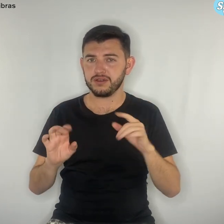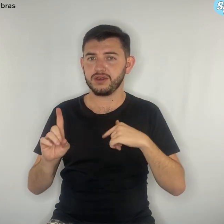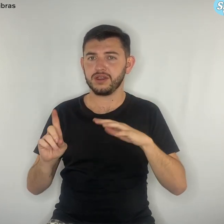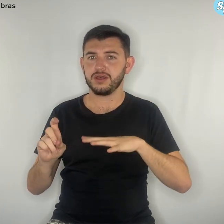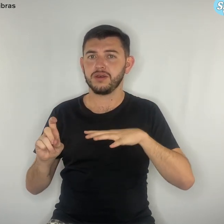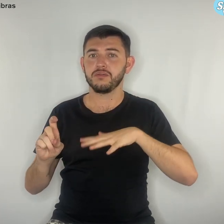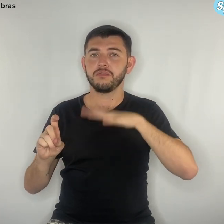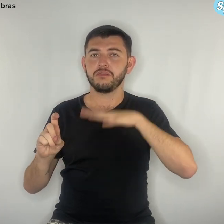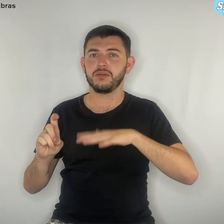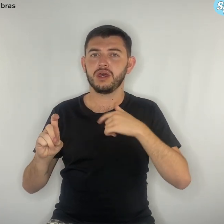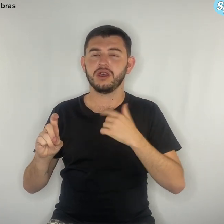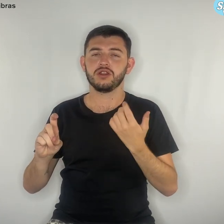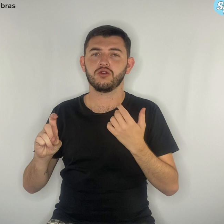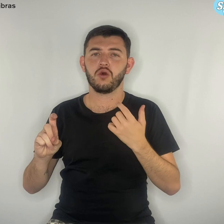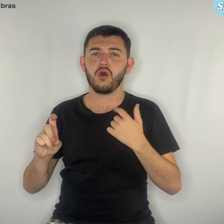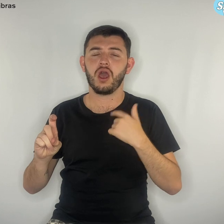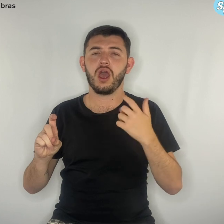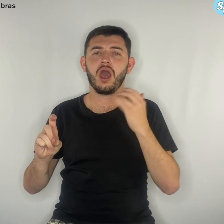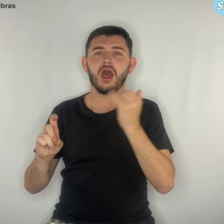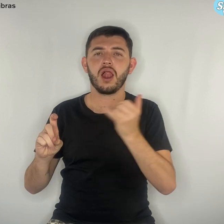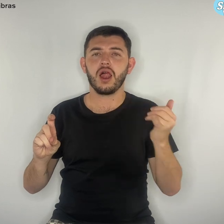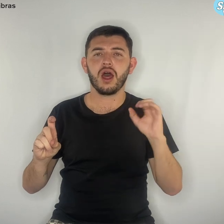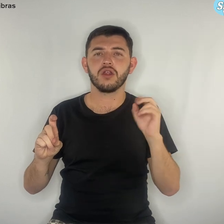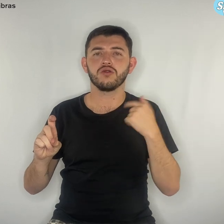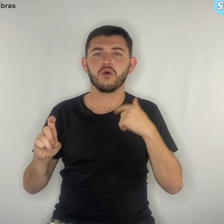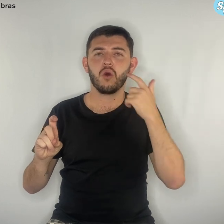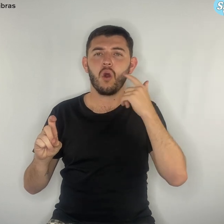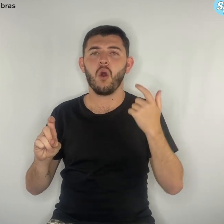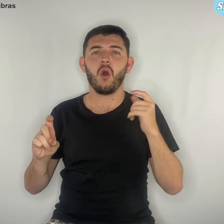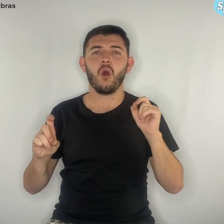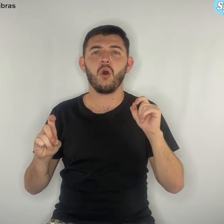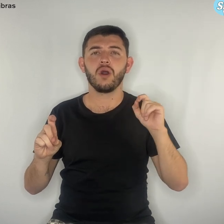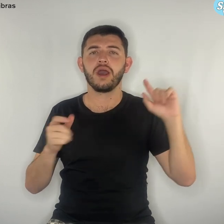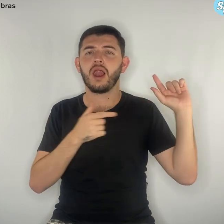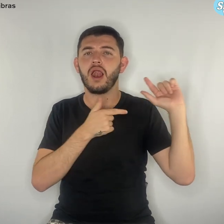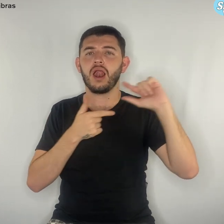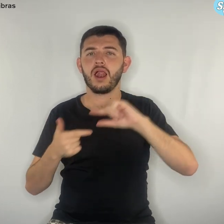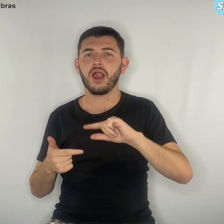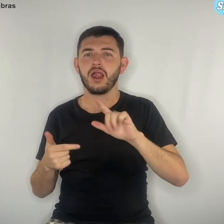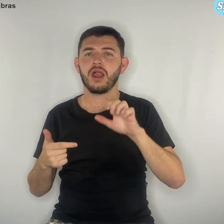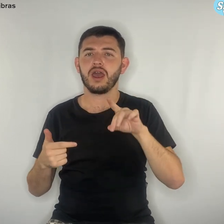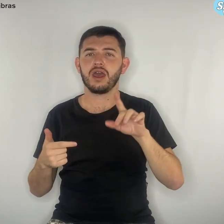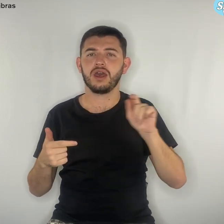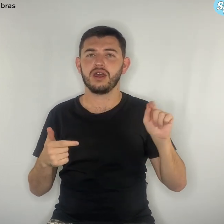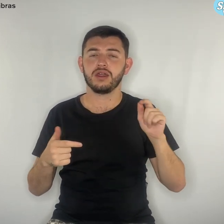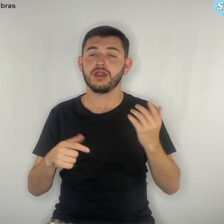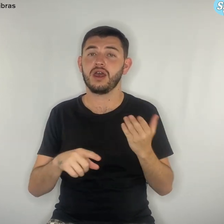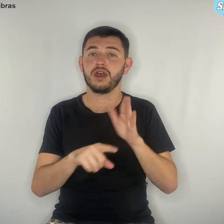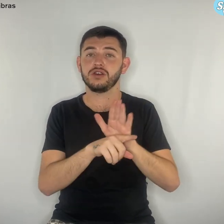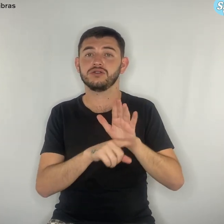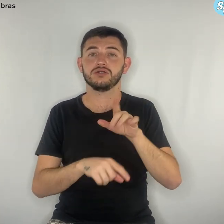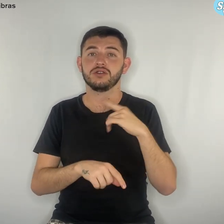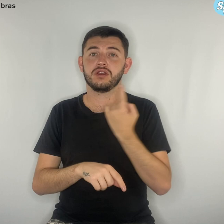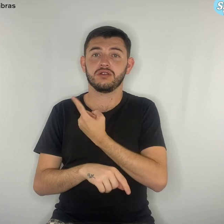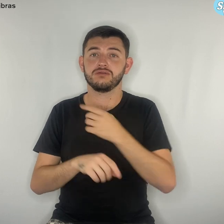relatos e lendas mais do que por qualquer outro meio, que até os textos sagrados